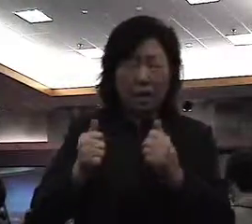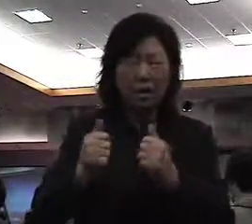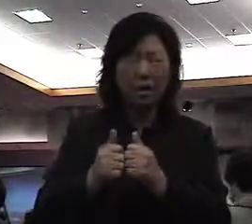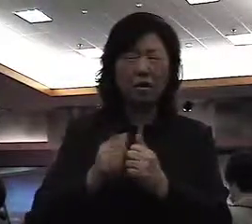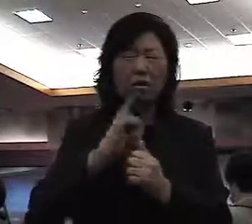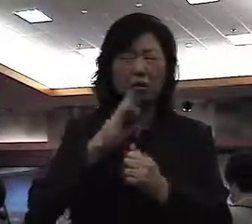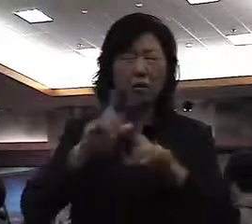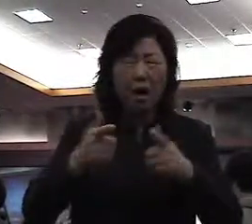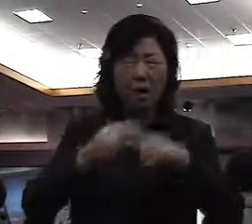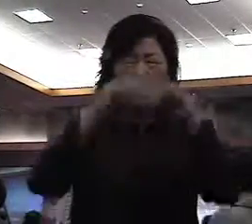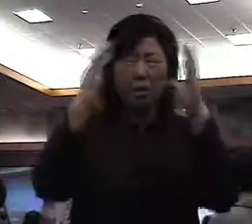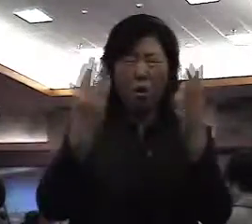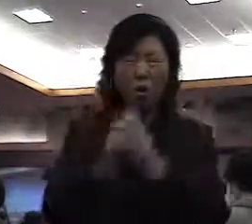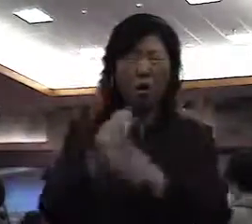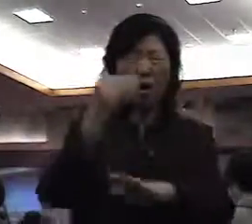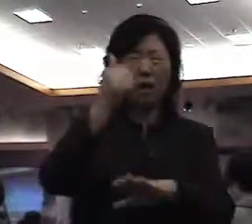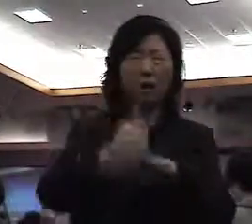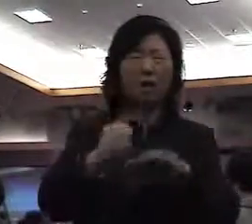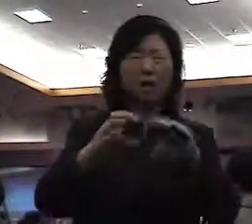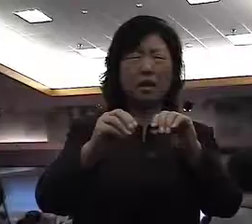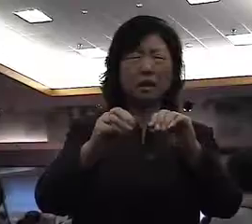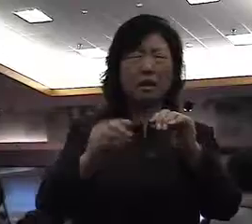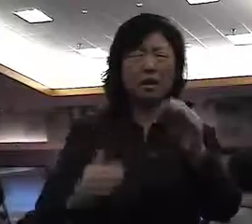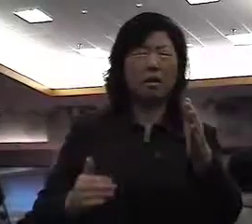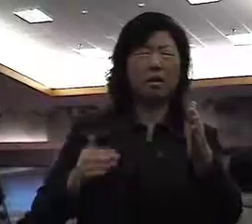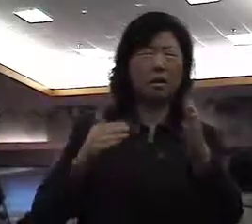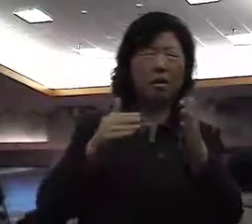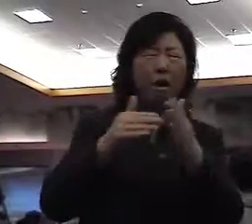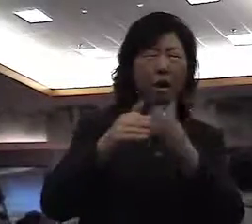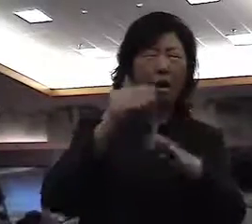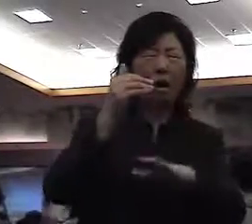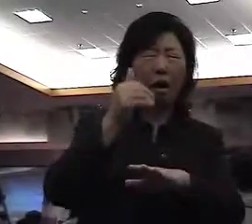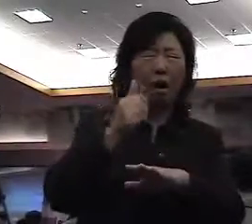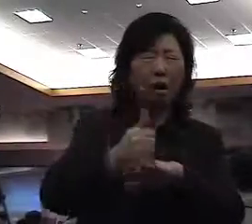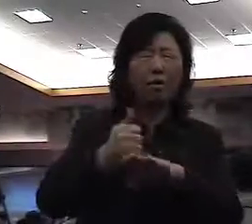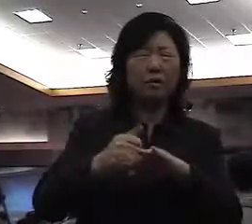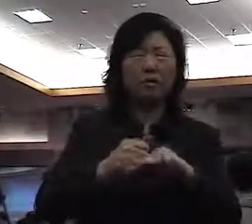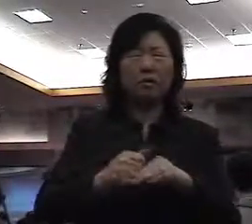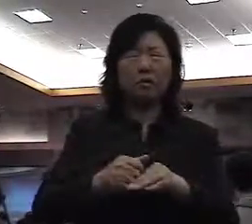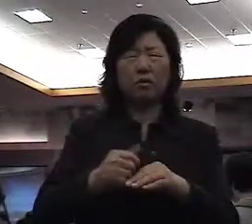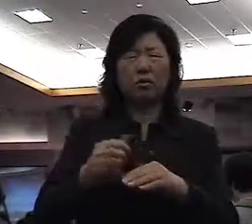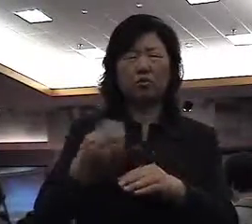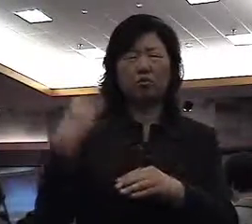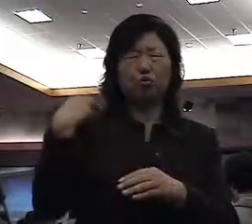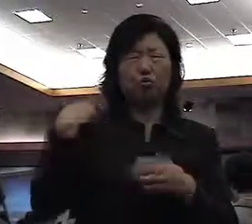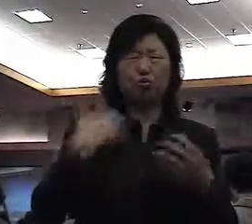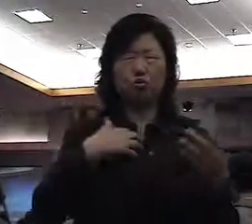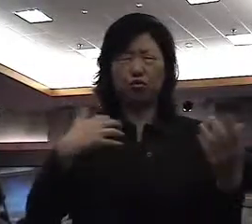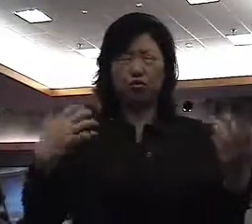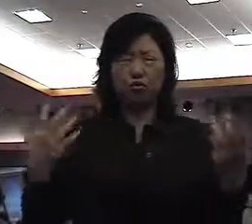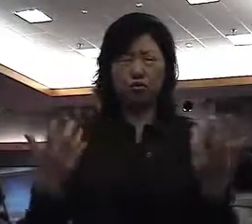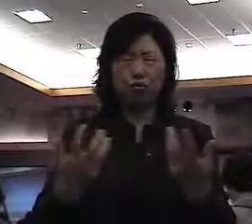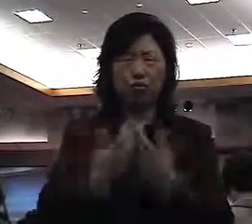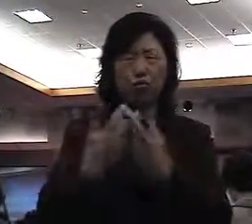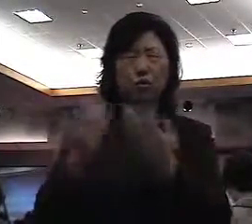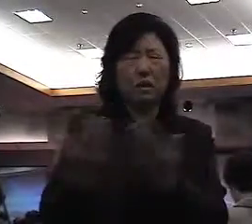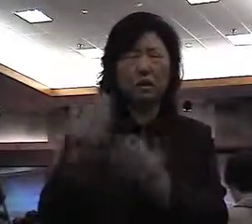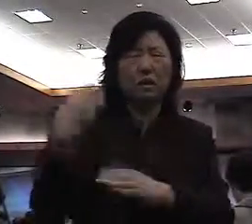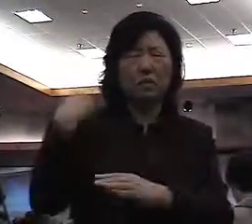아니라 땅끝까지 이르도록 주께서 주신 사명을 충분히 감당할 수 있는 귀한 그릇으로